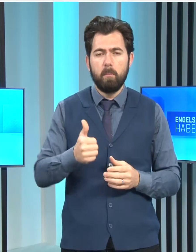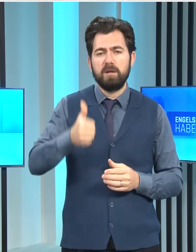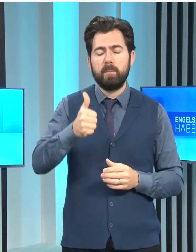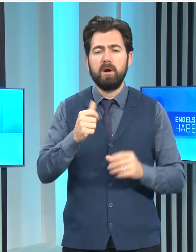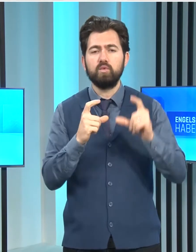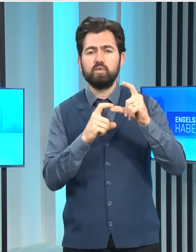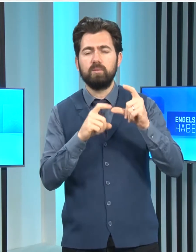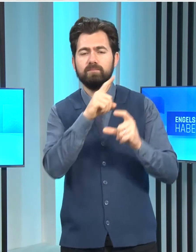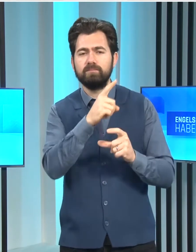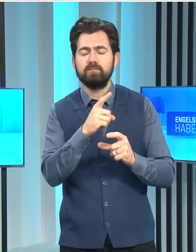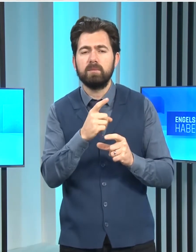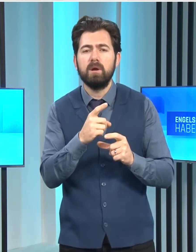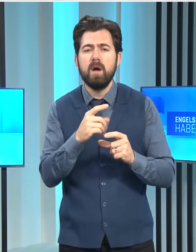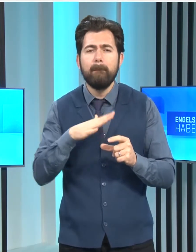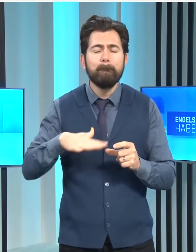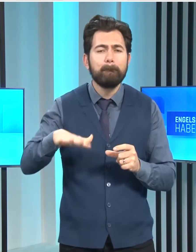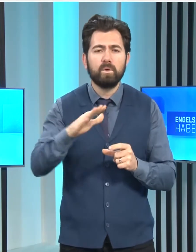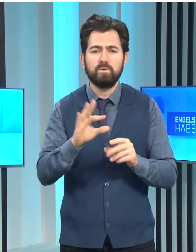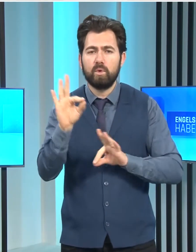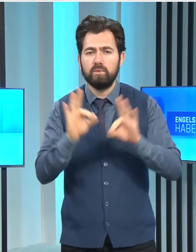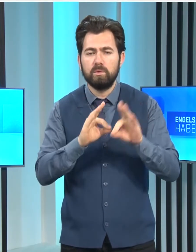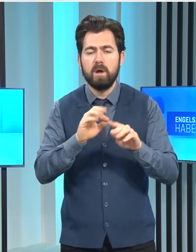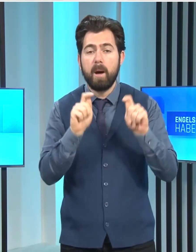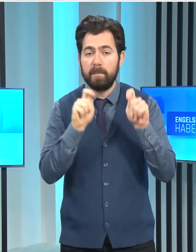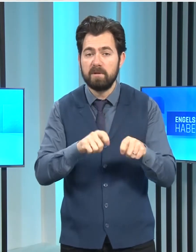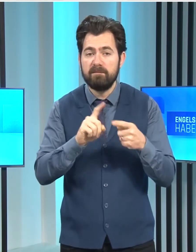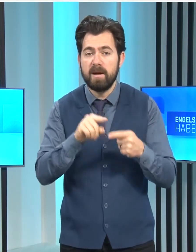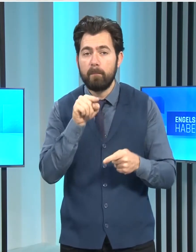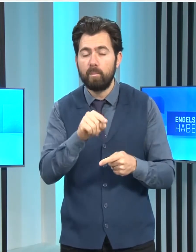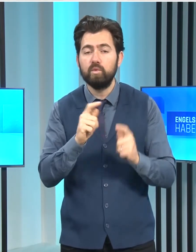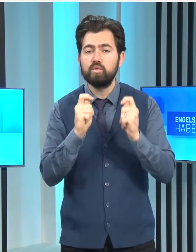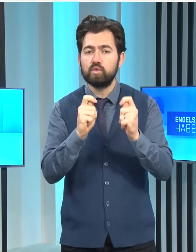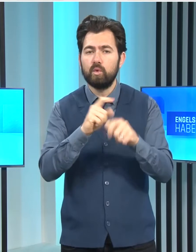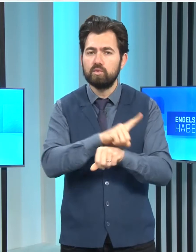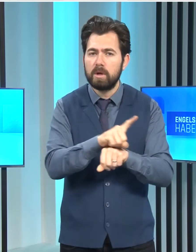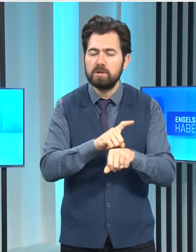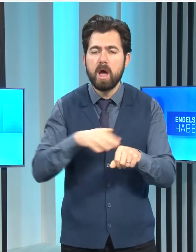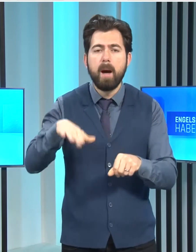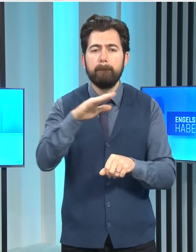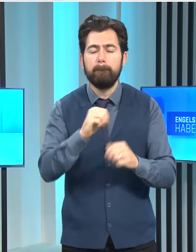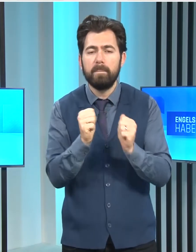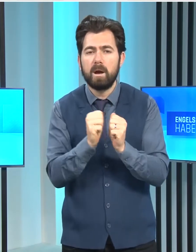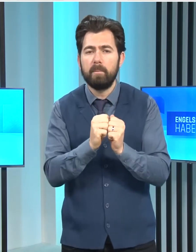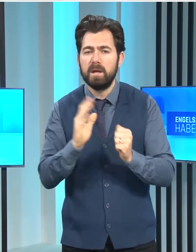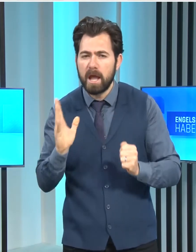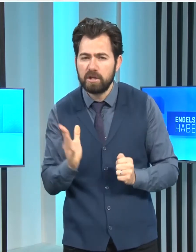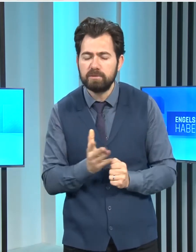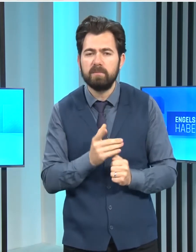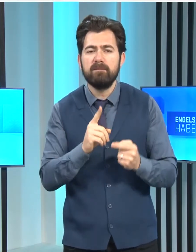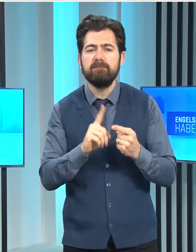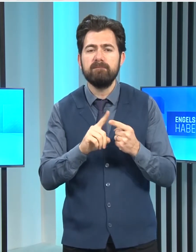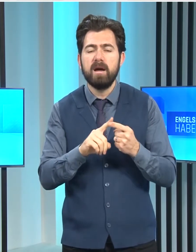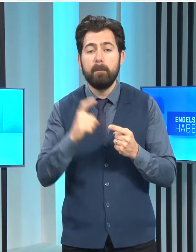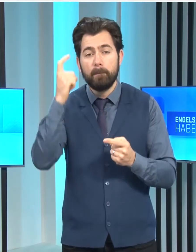Başbakan Sucuoğlu ise her türlü denetimi yapacağız ve bu zor süreci hep birlikte atlatmak, verileri